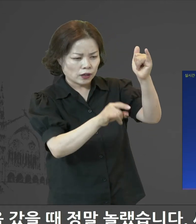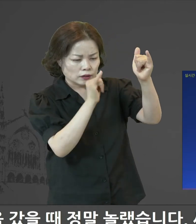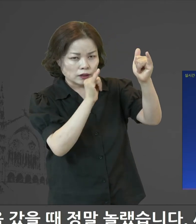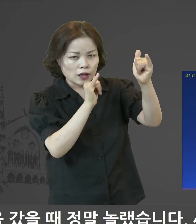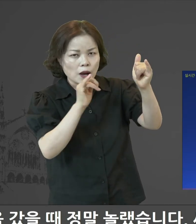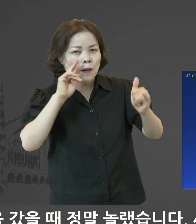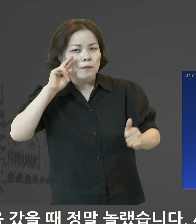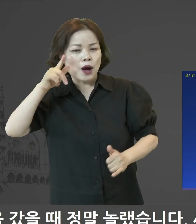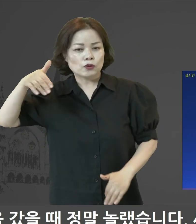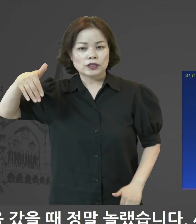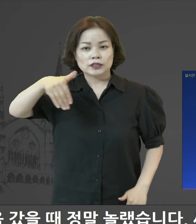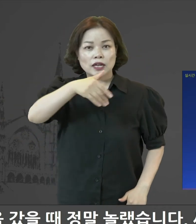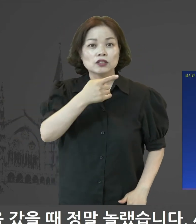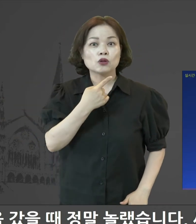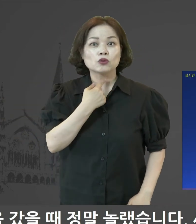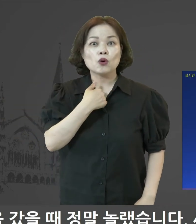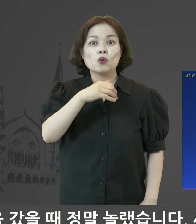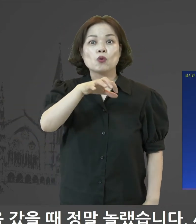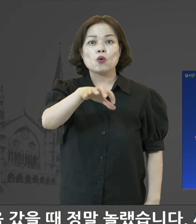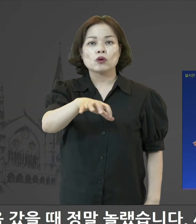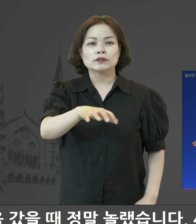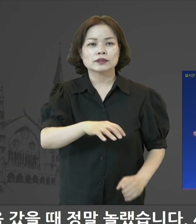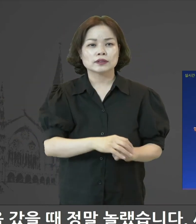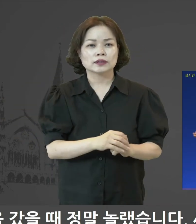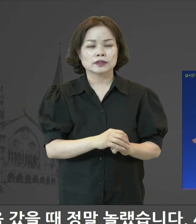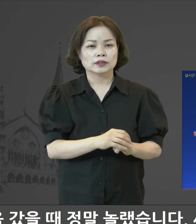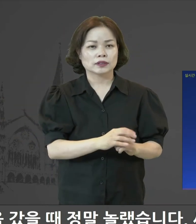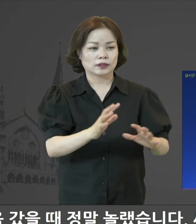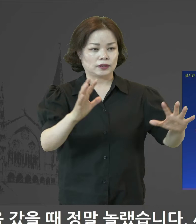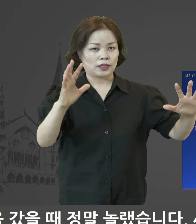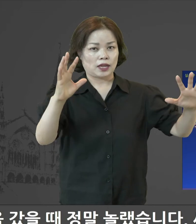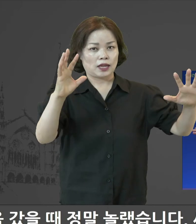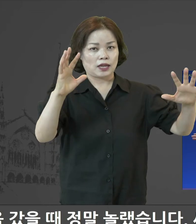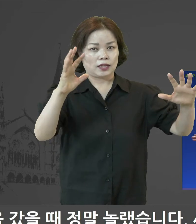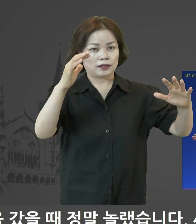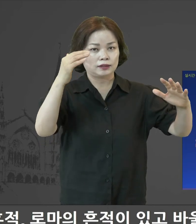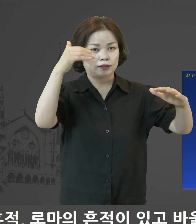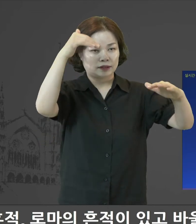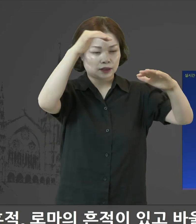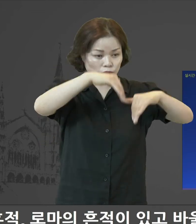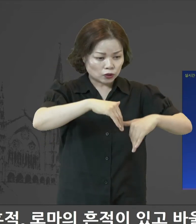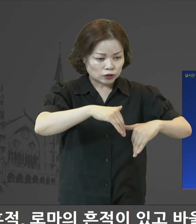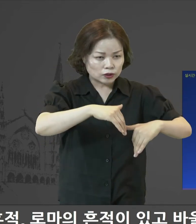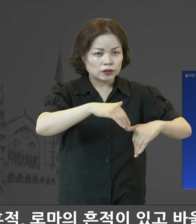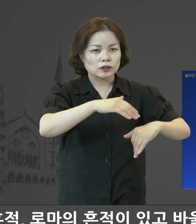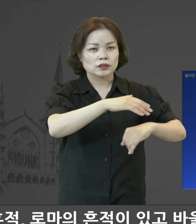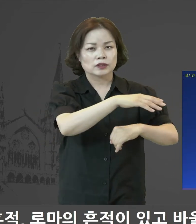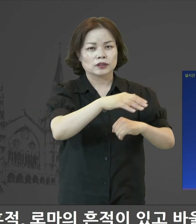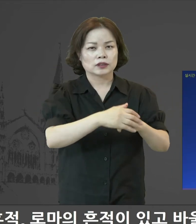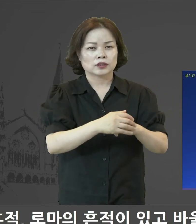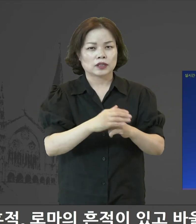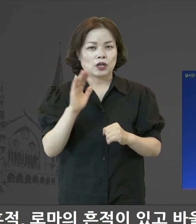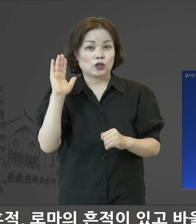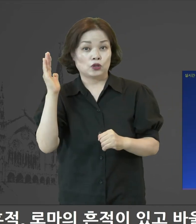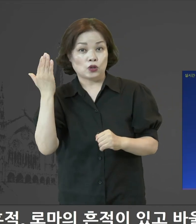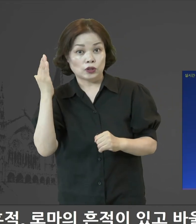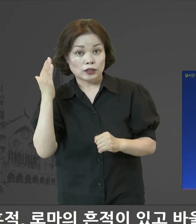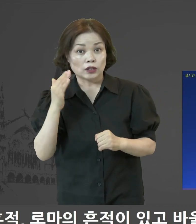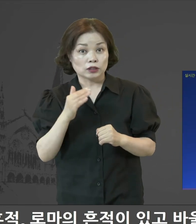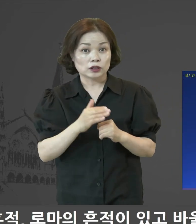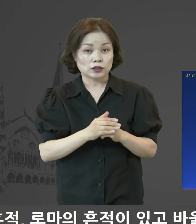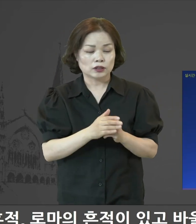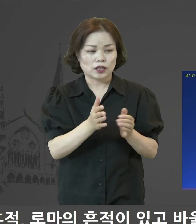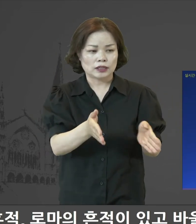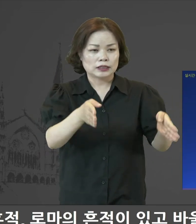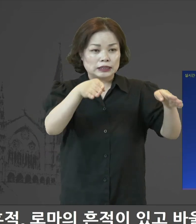다녔던 그런 자리에 이게 폐허된 이런 흔적들이 이렇게 발굴이 되는데 그 뒤에는 또 현대적인 이런 또